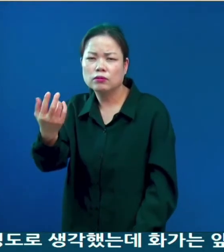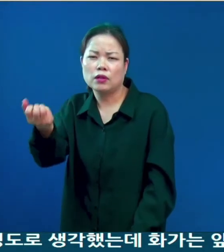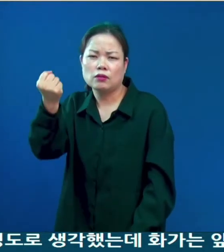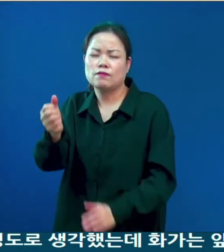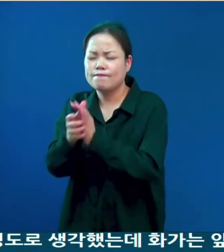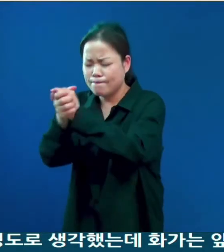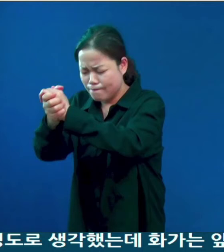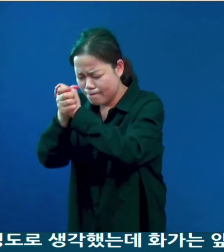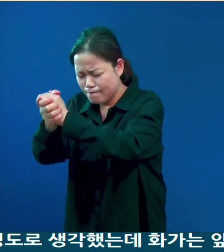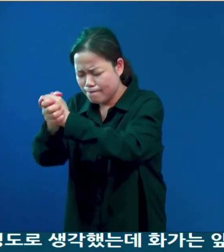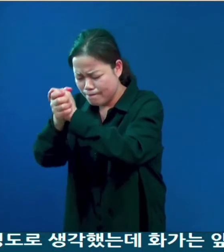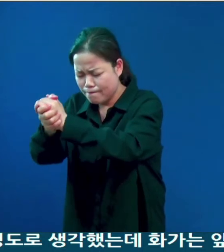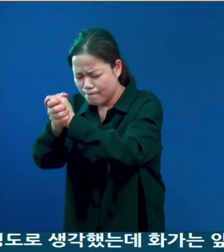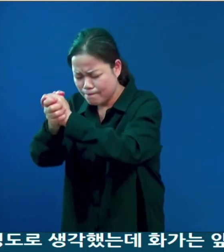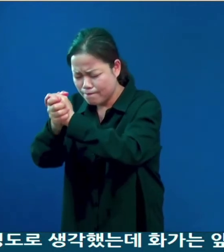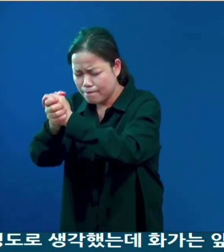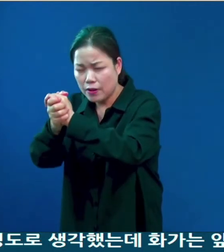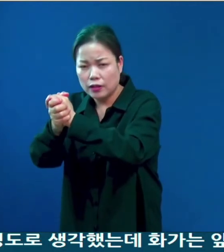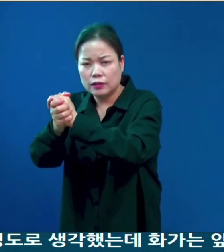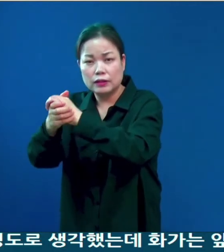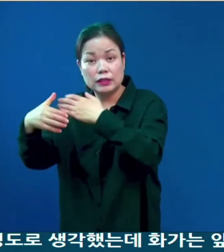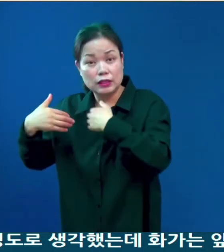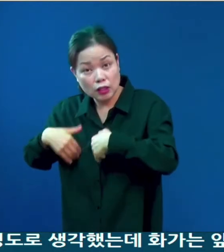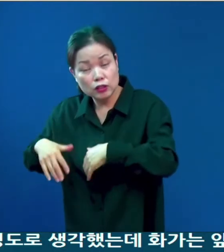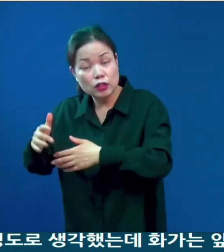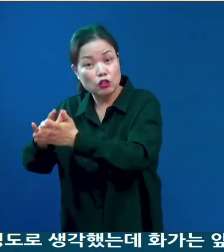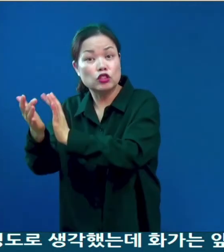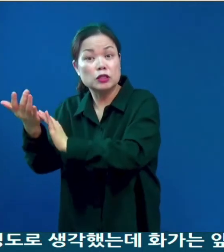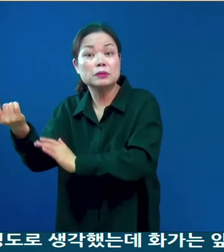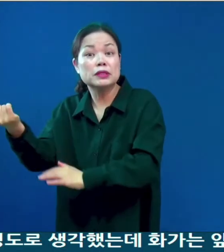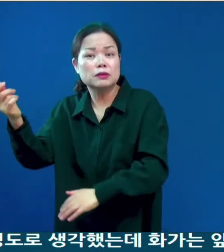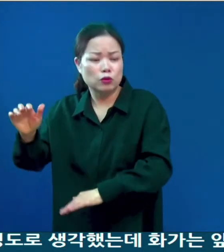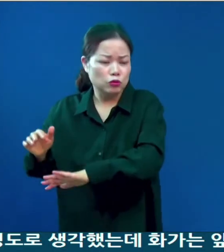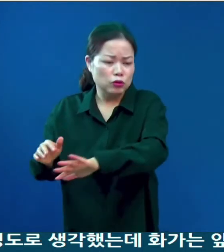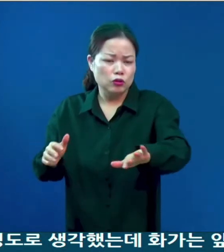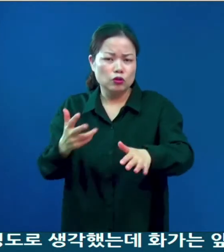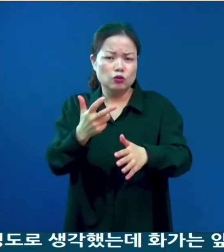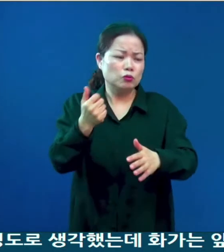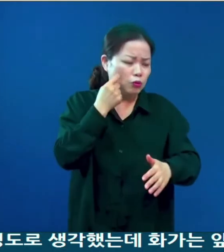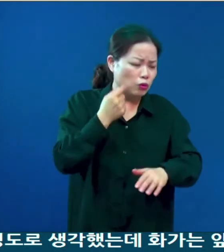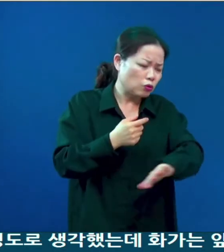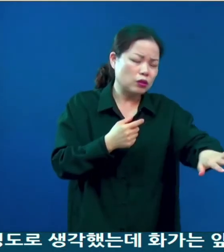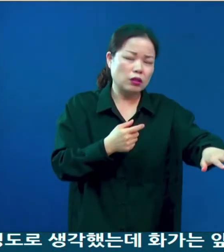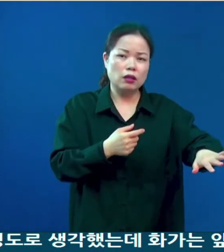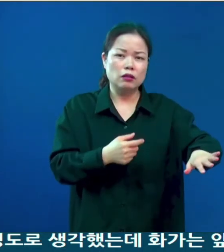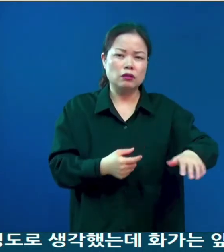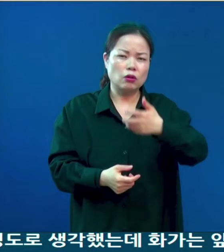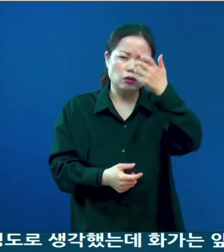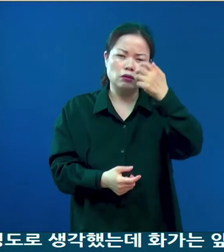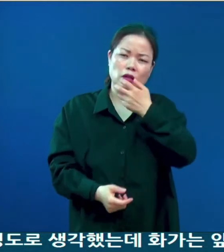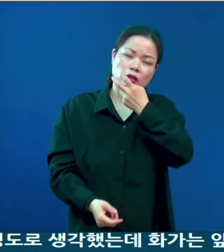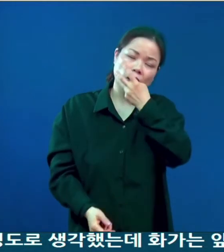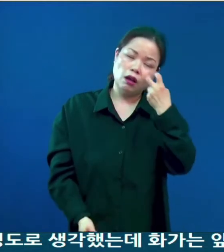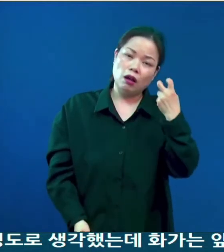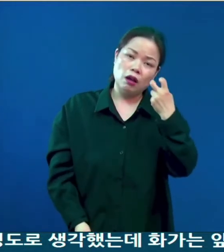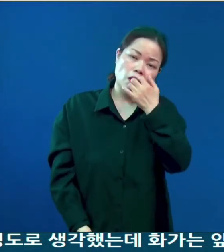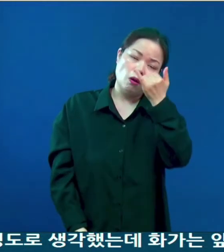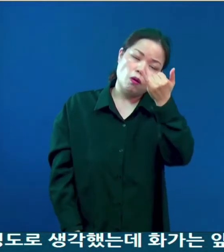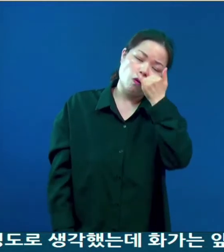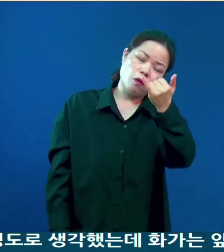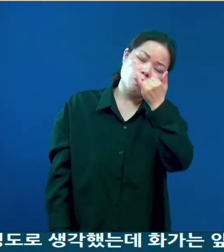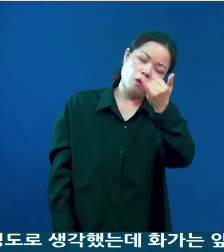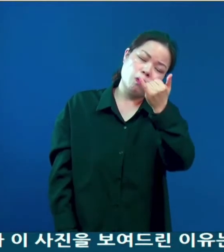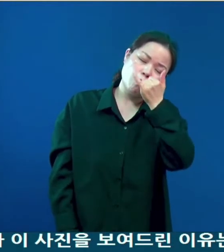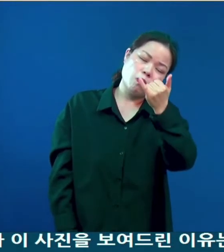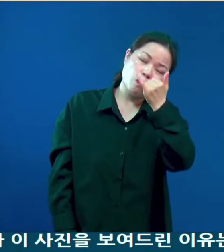기도하시는데, 분명히 지쳐 있기는 하지만 그냥 주님보다 못한 우리들은 왜 이렇게 잠을 자냐고요. 왜 이렇게